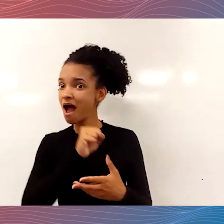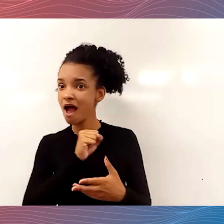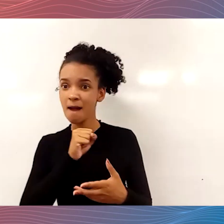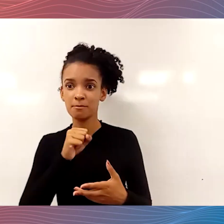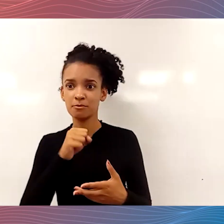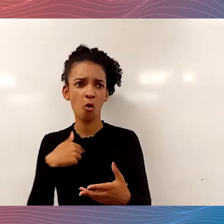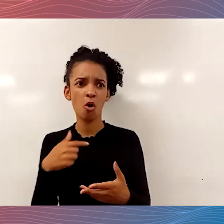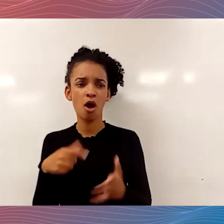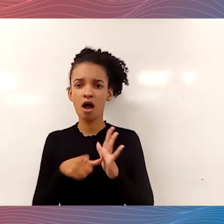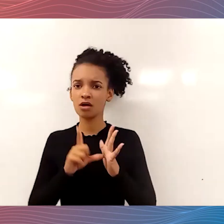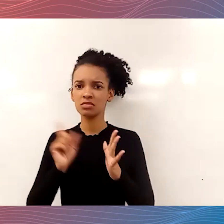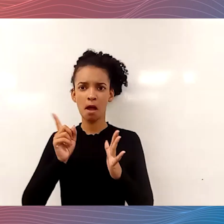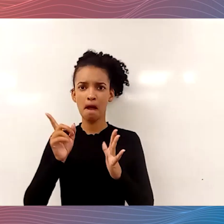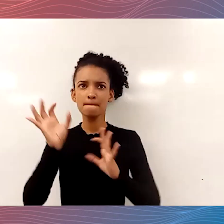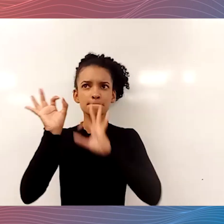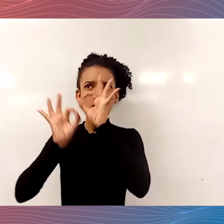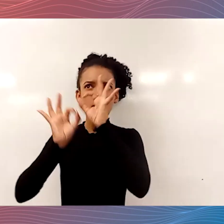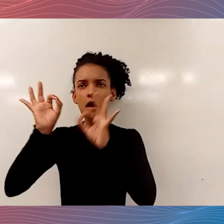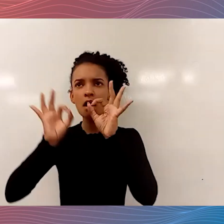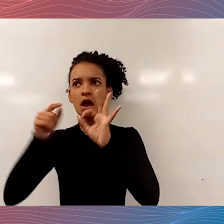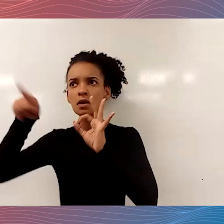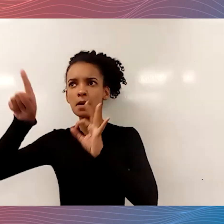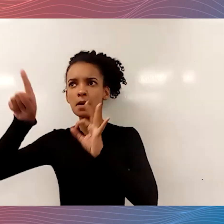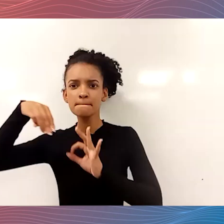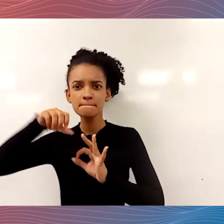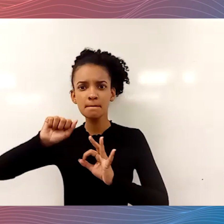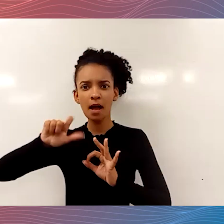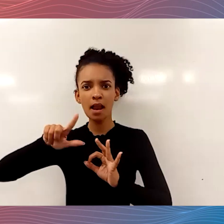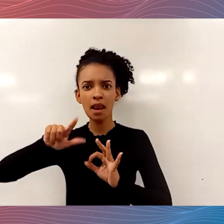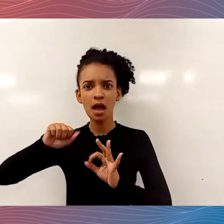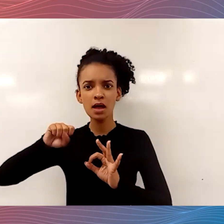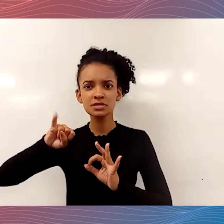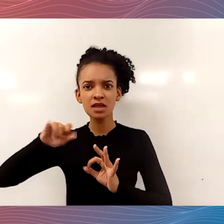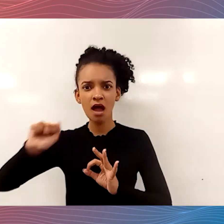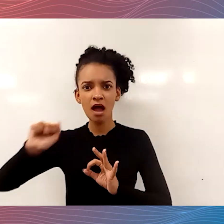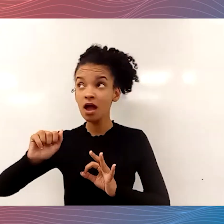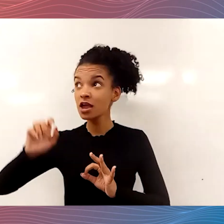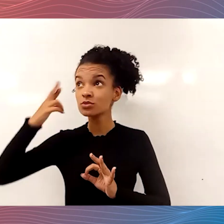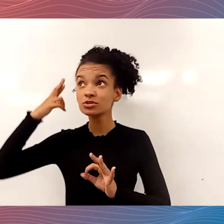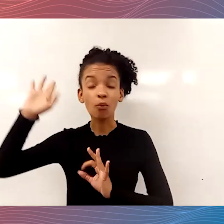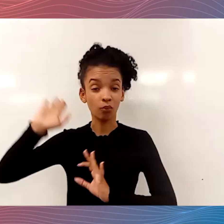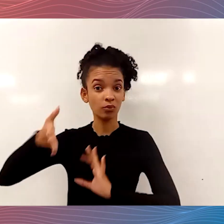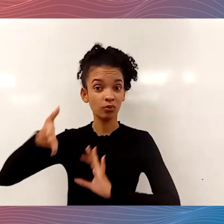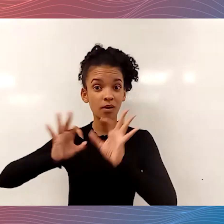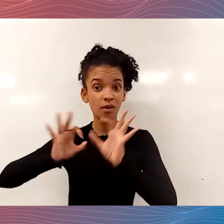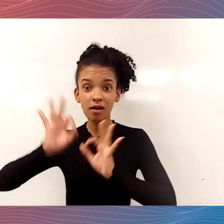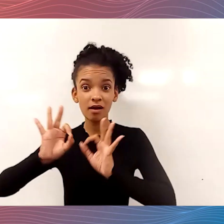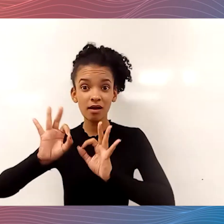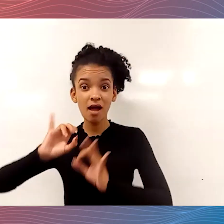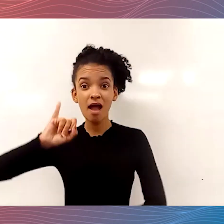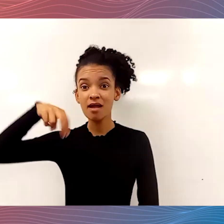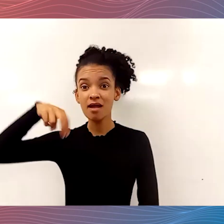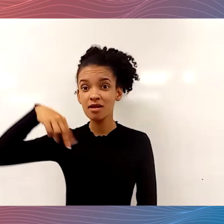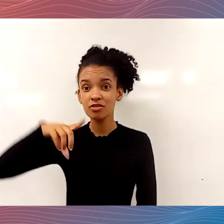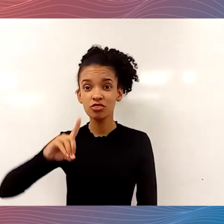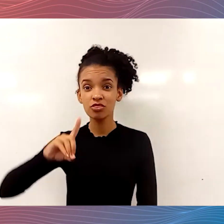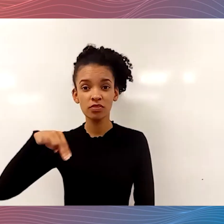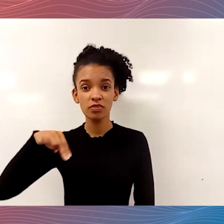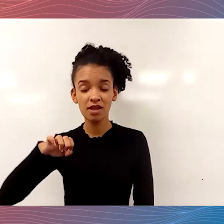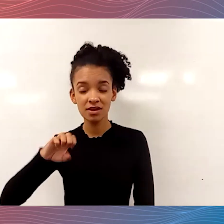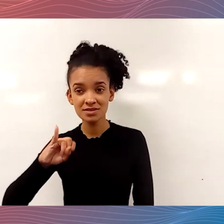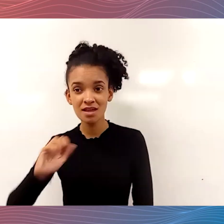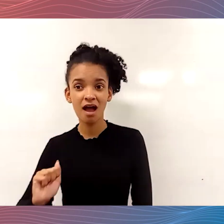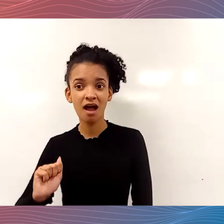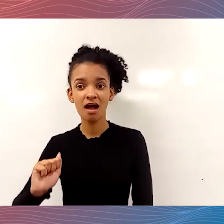gente para possível contato em Indonésia, dali a pouco vamos estar em Vietnã, Laos,